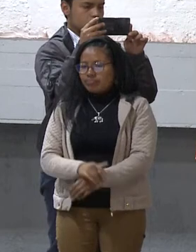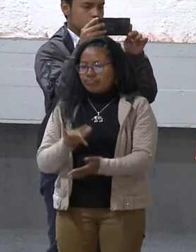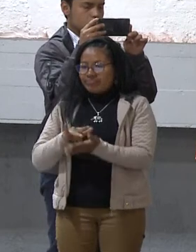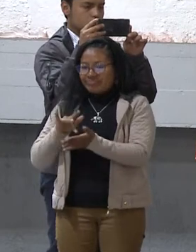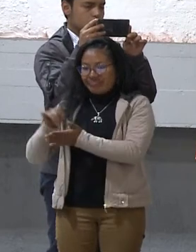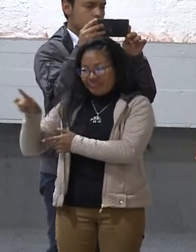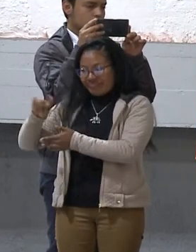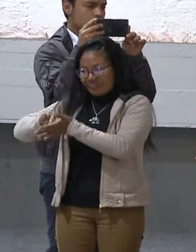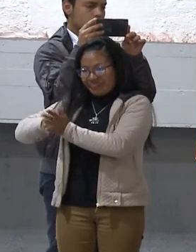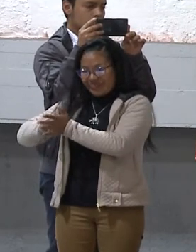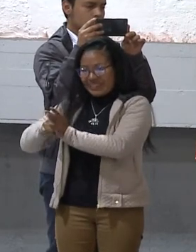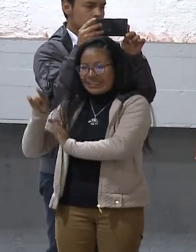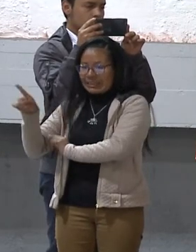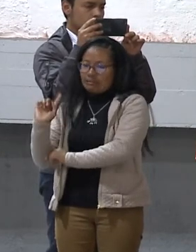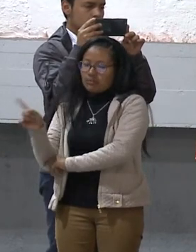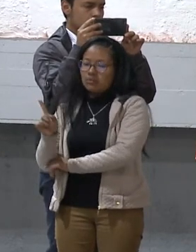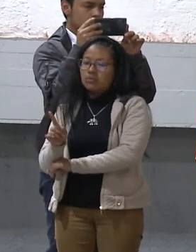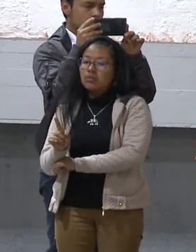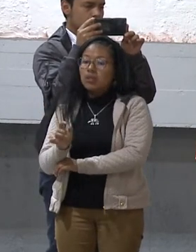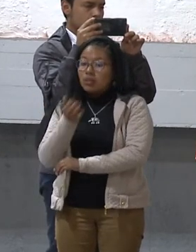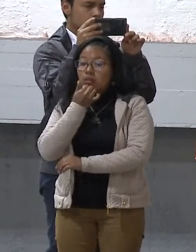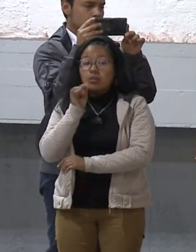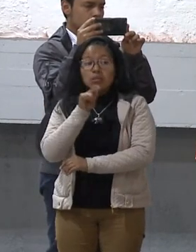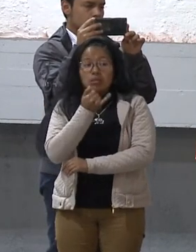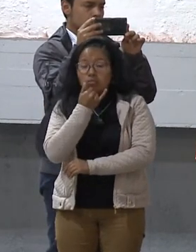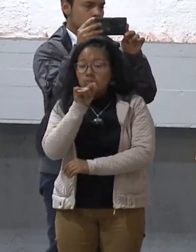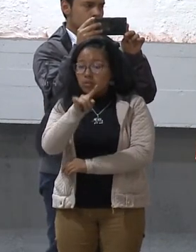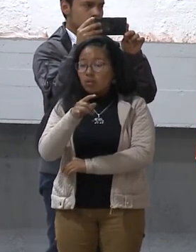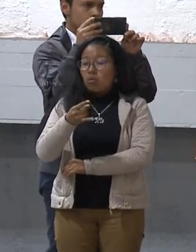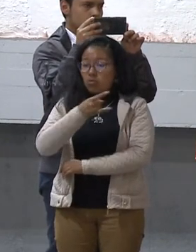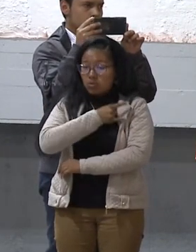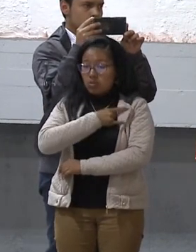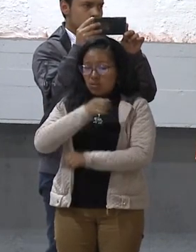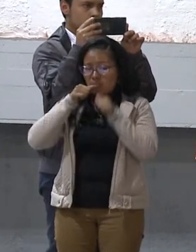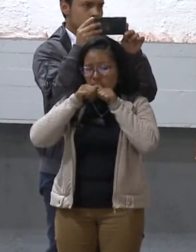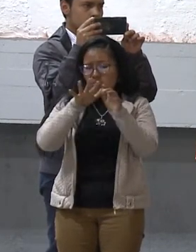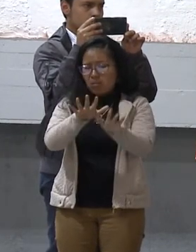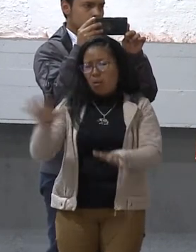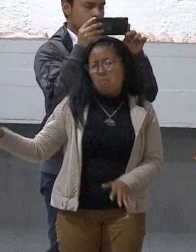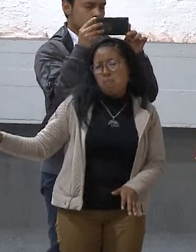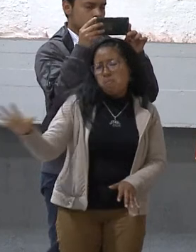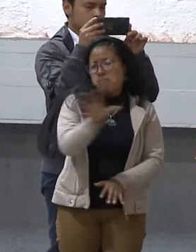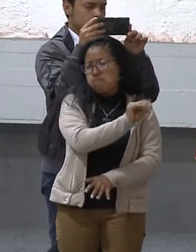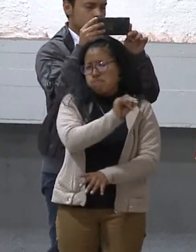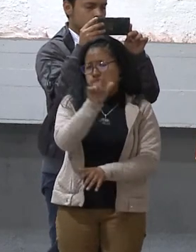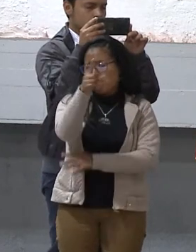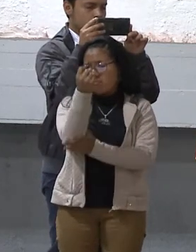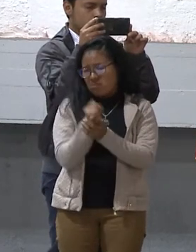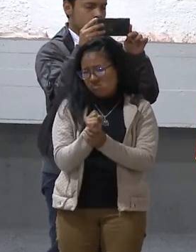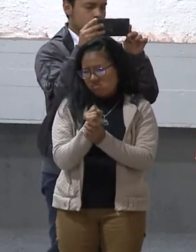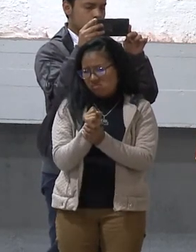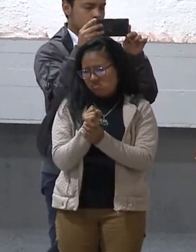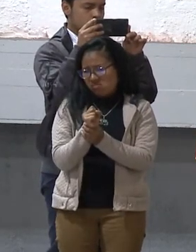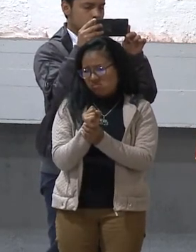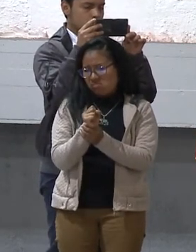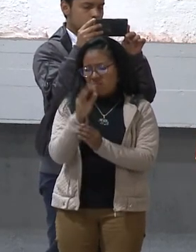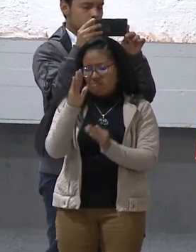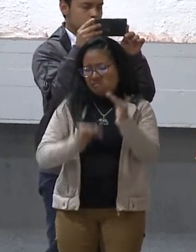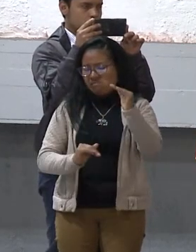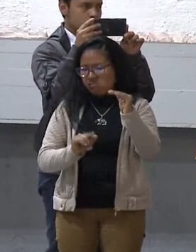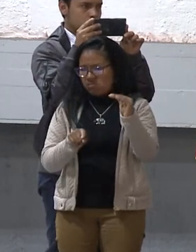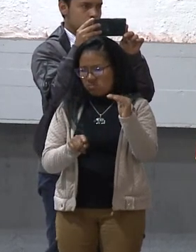estamos en déficit las universidades públicas en general es decir por debajo de lo mínimo de manera que